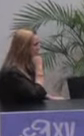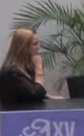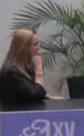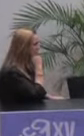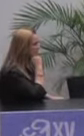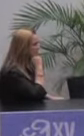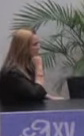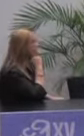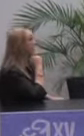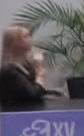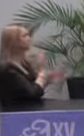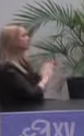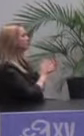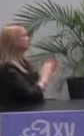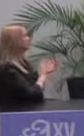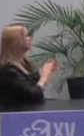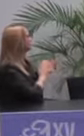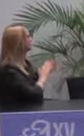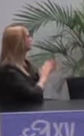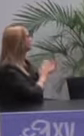cobrar. Obrigada.